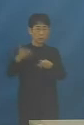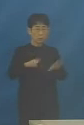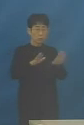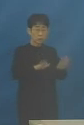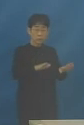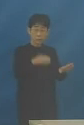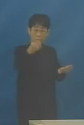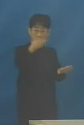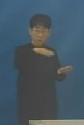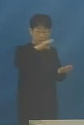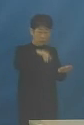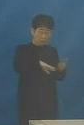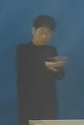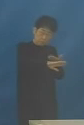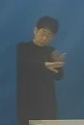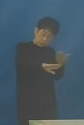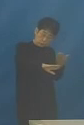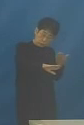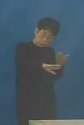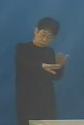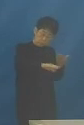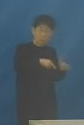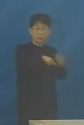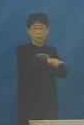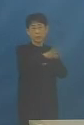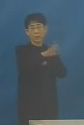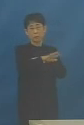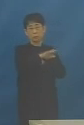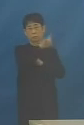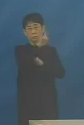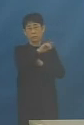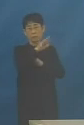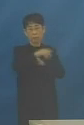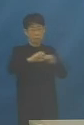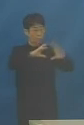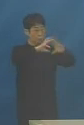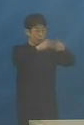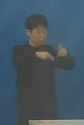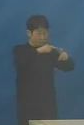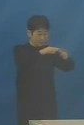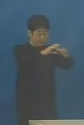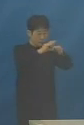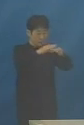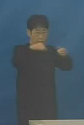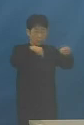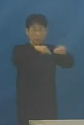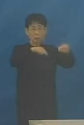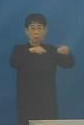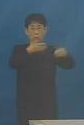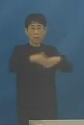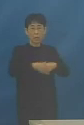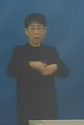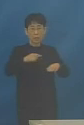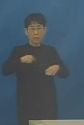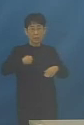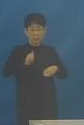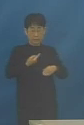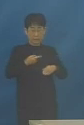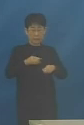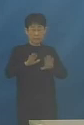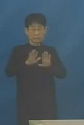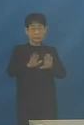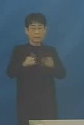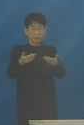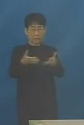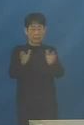かと思いますがそういう国際関係の中でどうかという事はありますただの罠猟にあの自衛隊自体は専守防衛であり